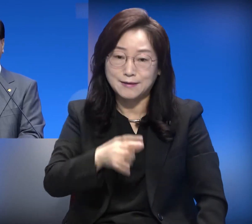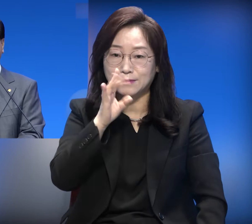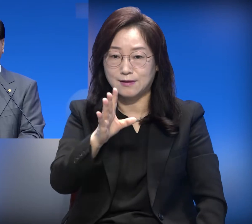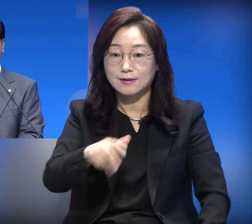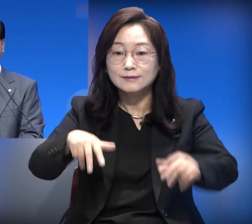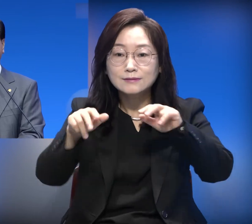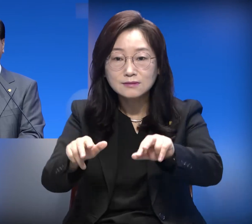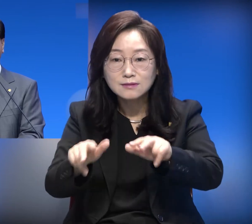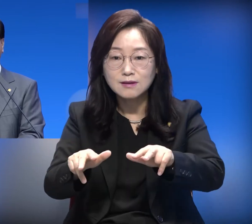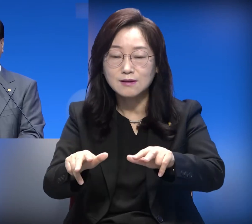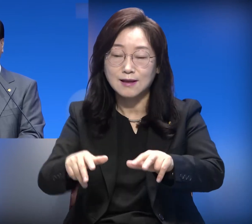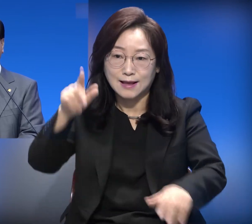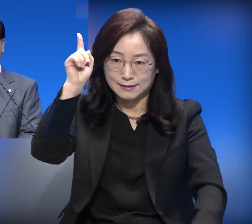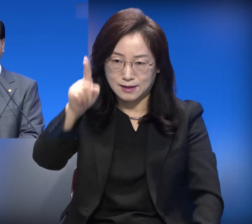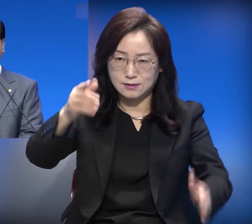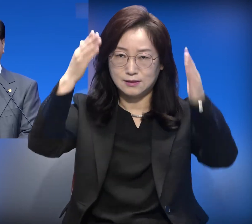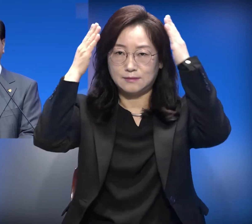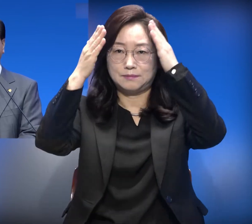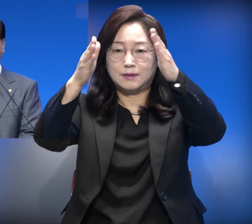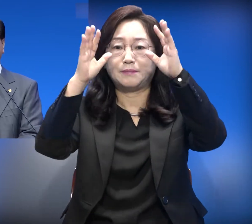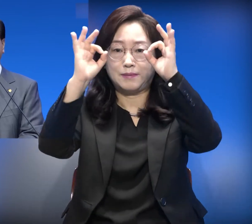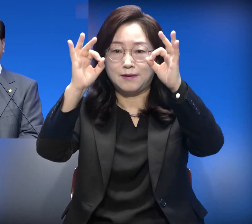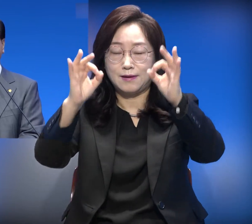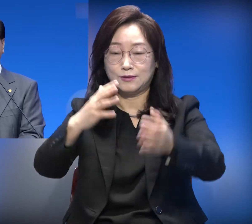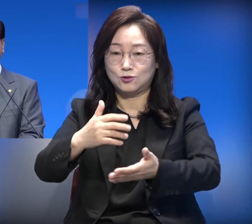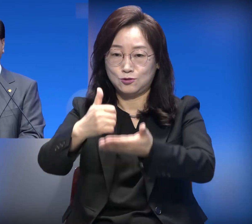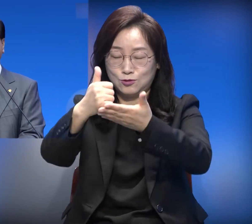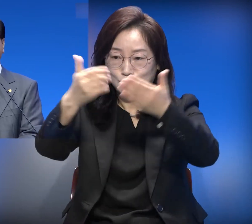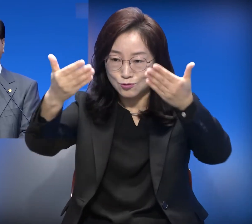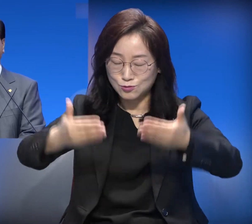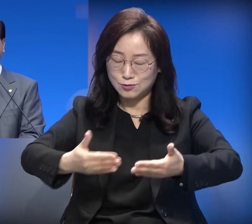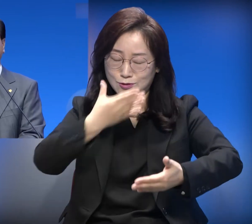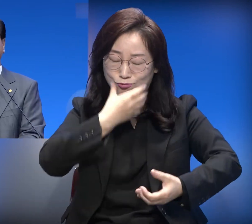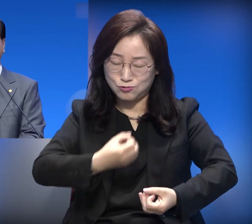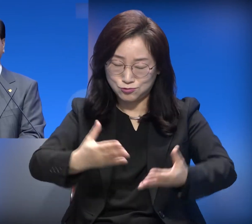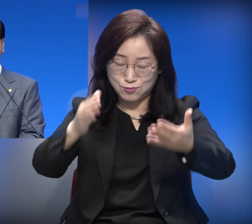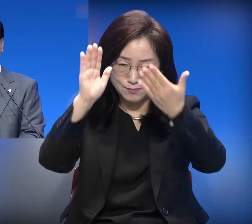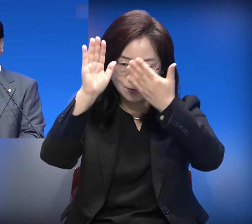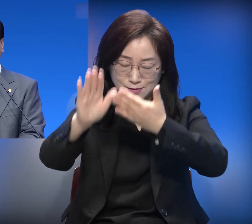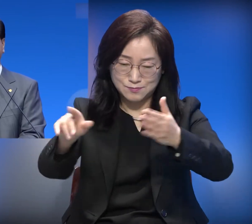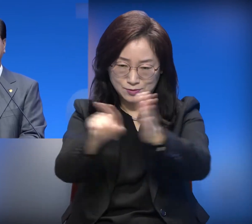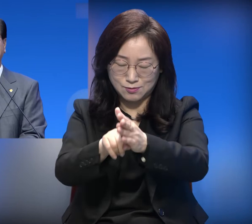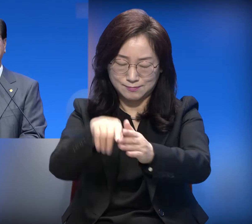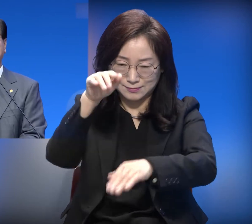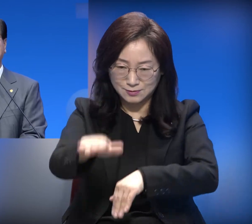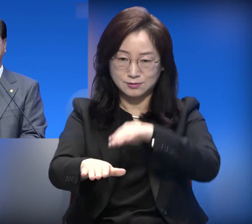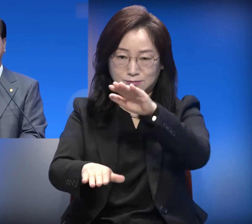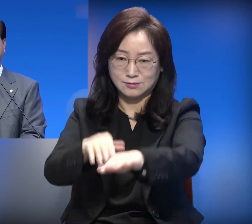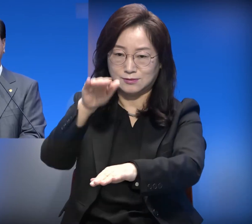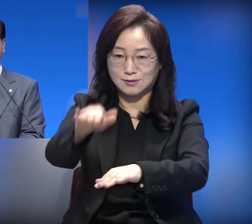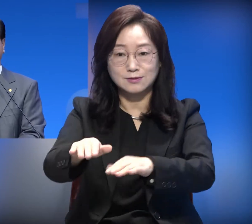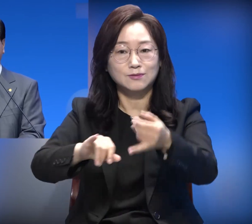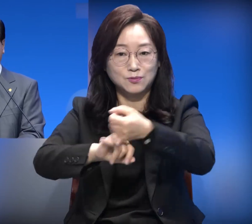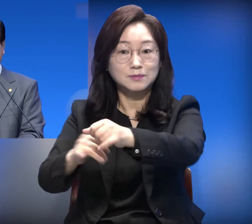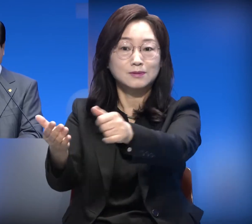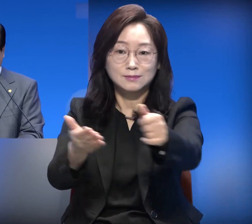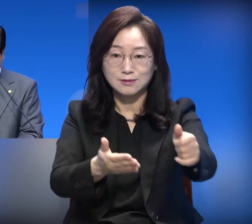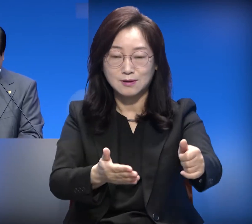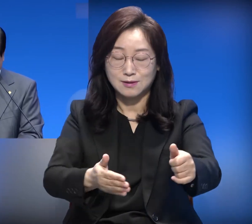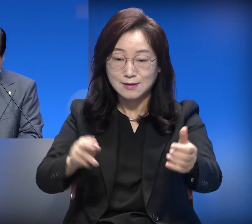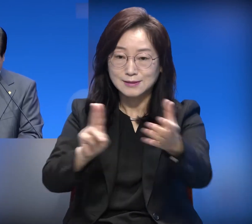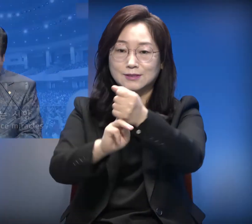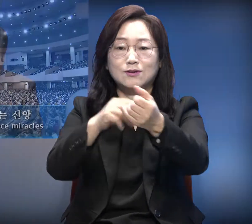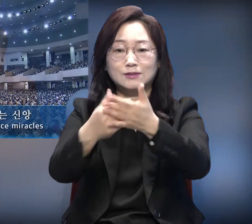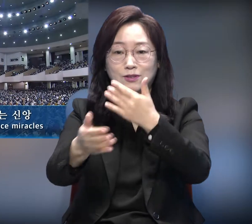이제 우리는 내일을 바라보고 주님께서 예비한 축복의 미래를 바라보고 믿음으로 전진 또 전진해 나가야 됩니다. 우리는